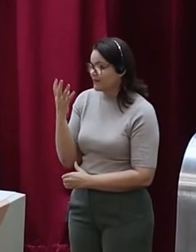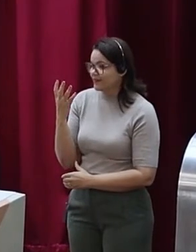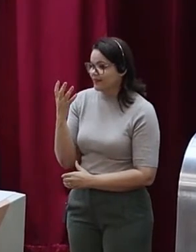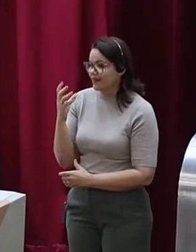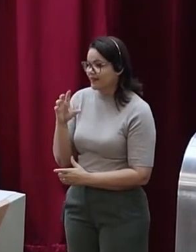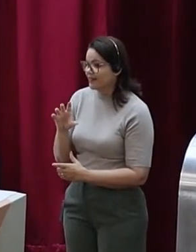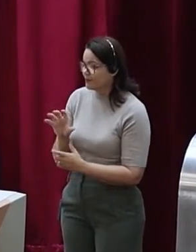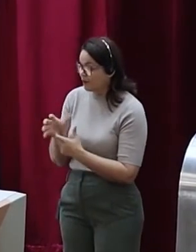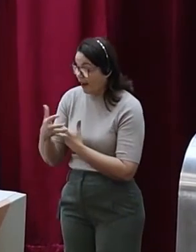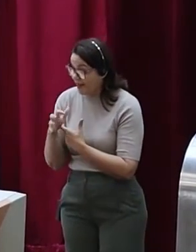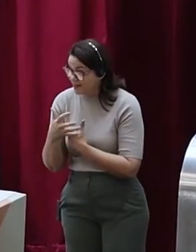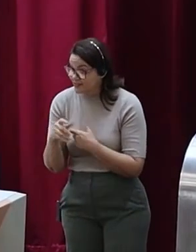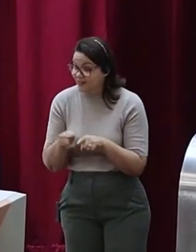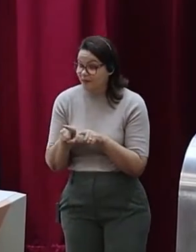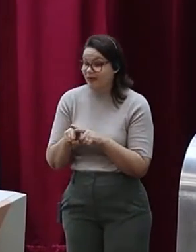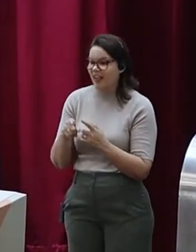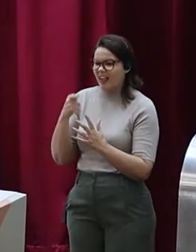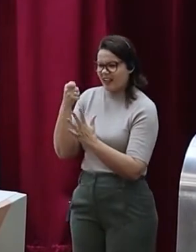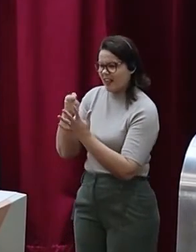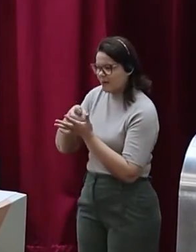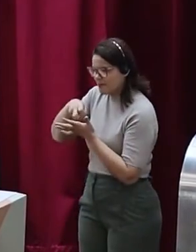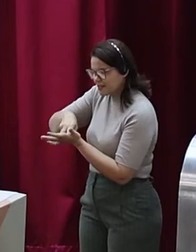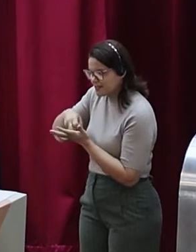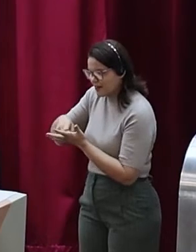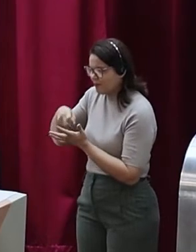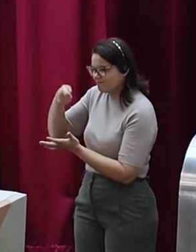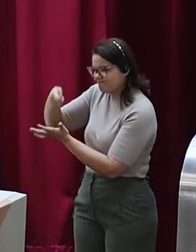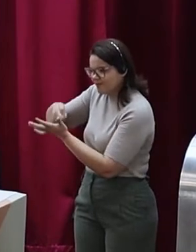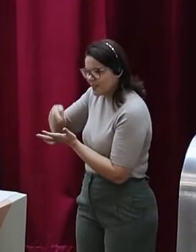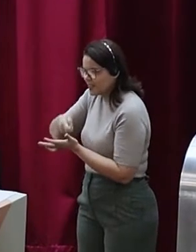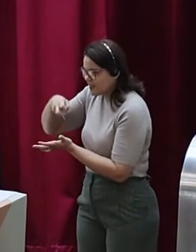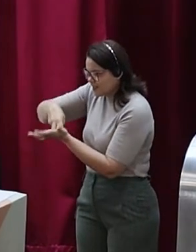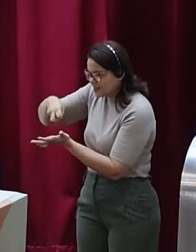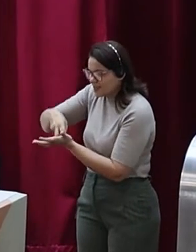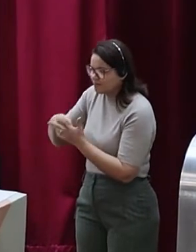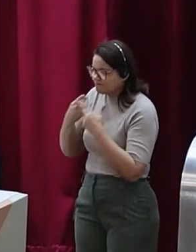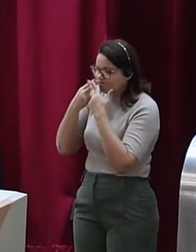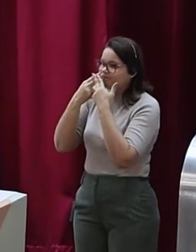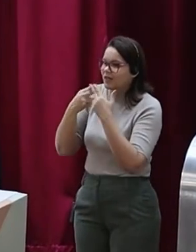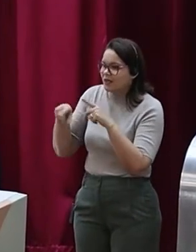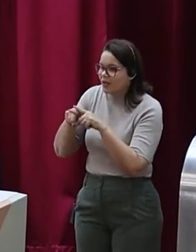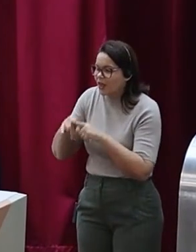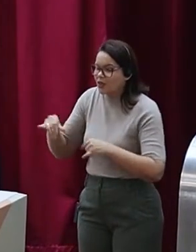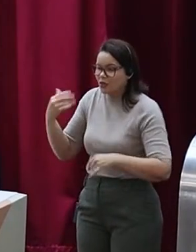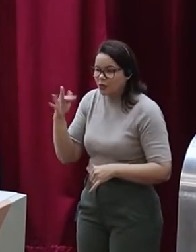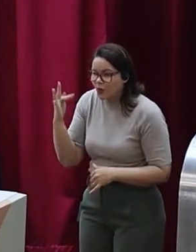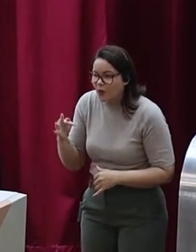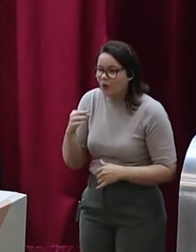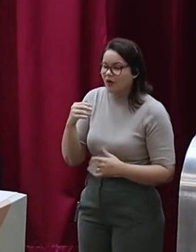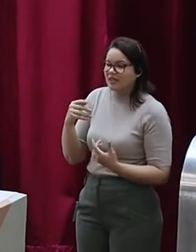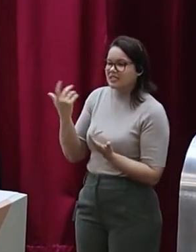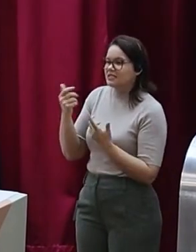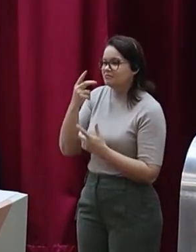ó, repressão, censura, violência, dor, injustiça, conflito ou conflitos, mas